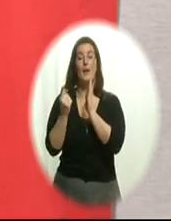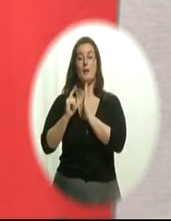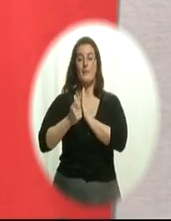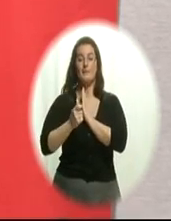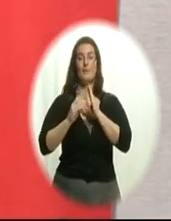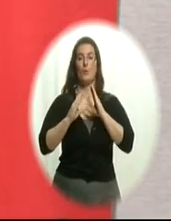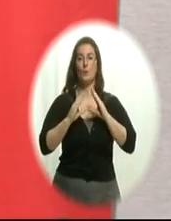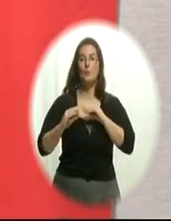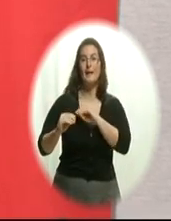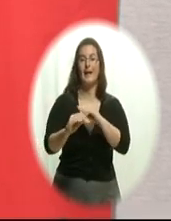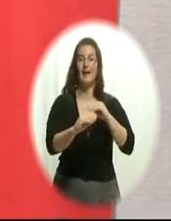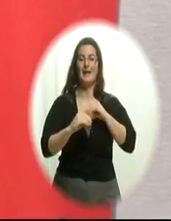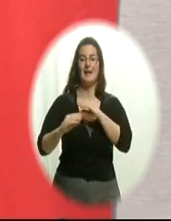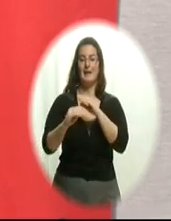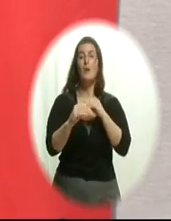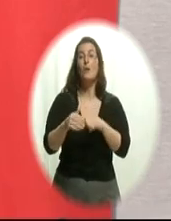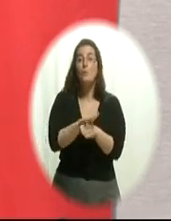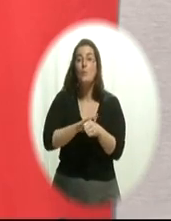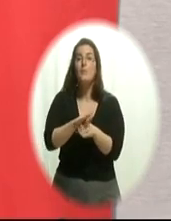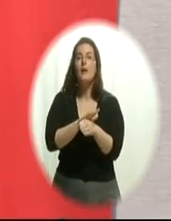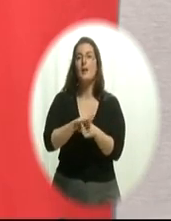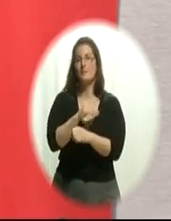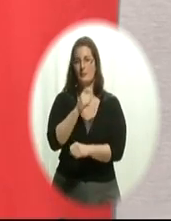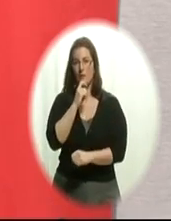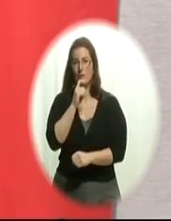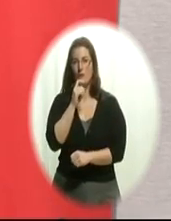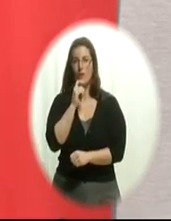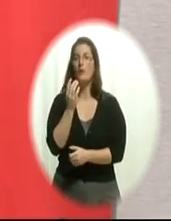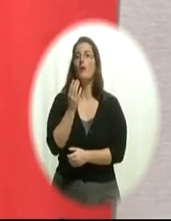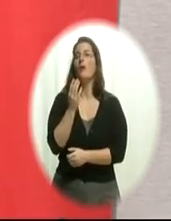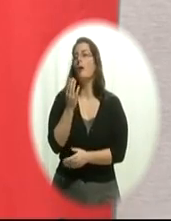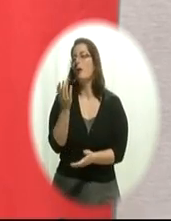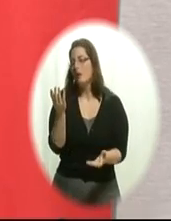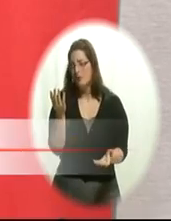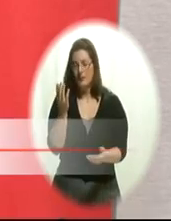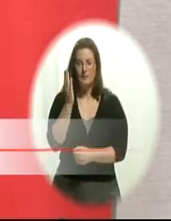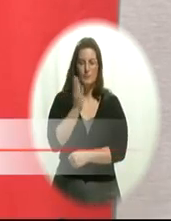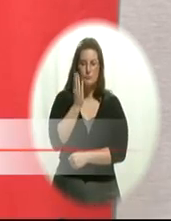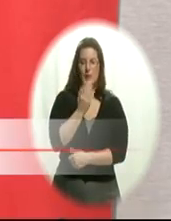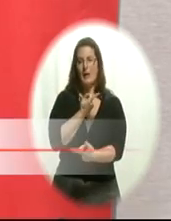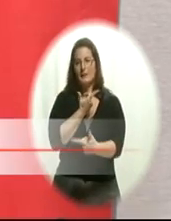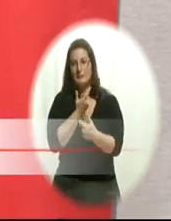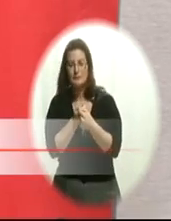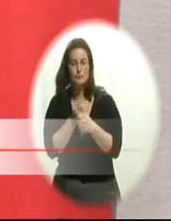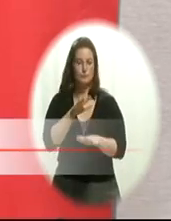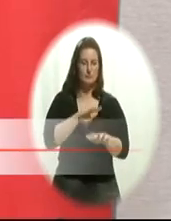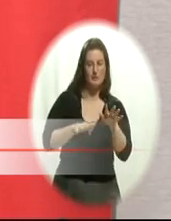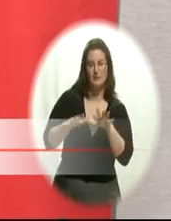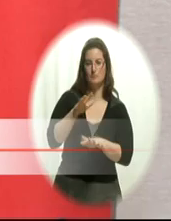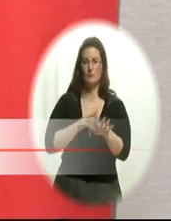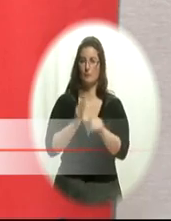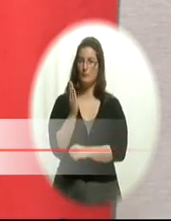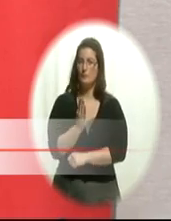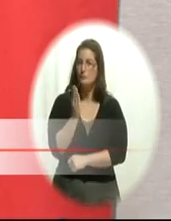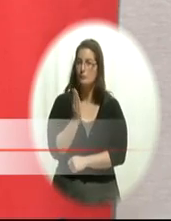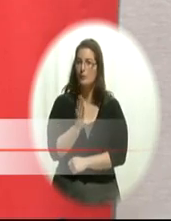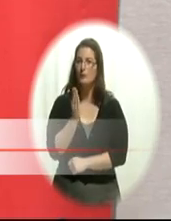tout complètement appliqué parce qu'il fallait réajuster plein de choses. Il y a eu aussi